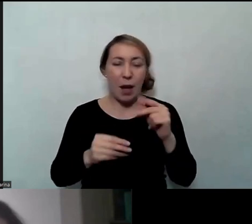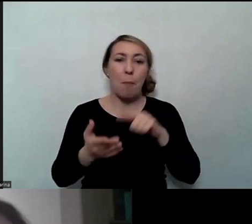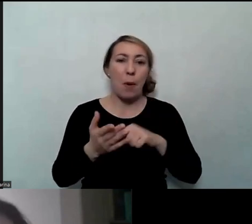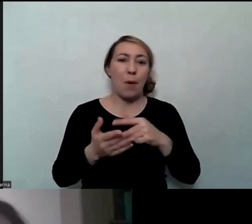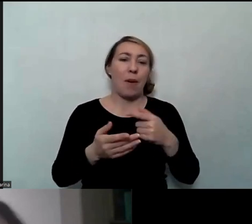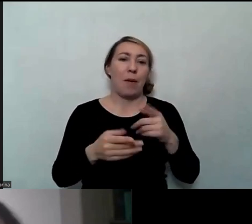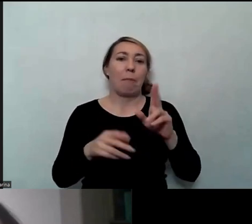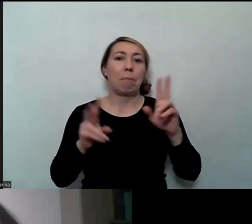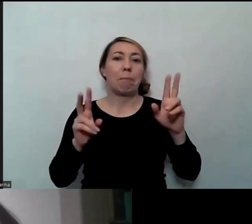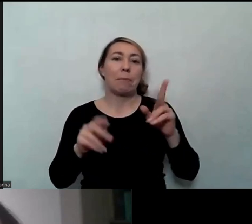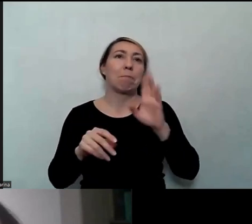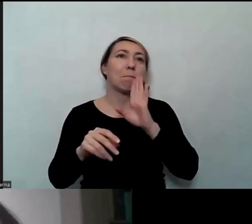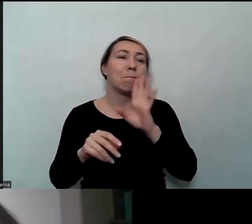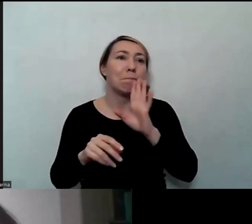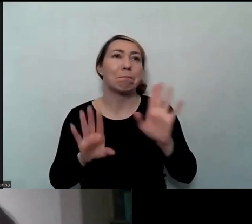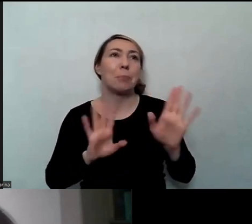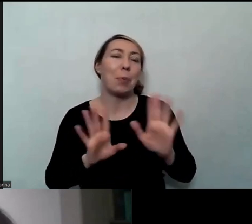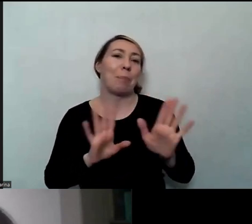fałszywi przyjaciele, którzy